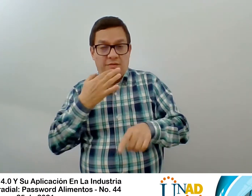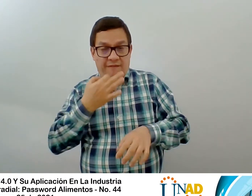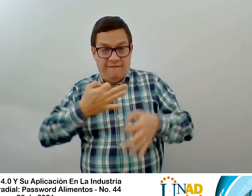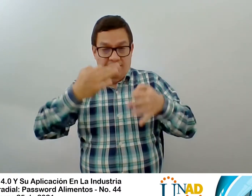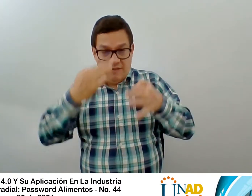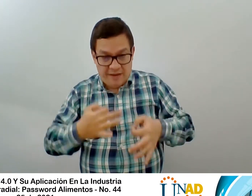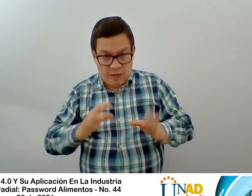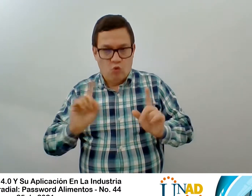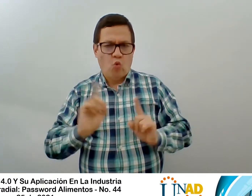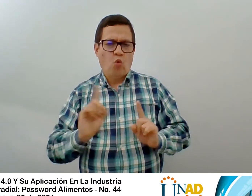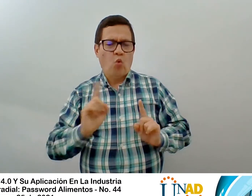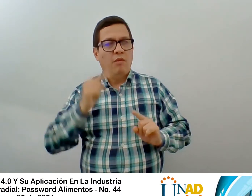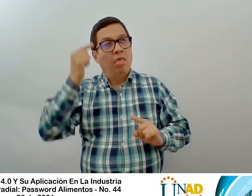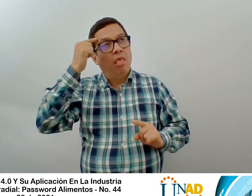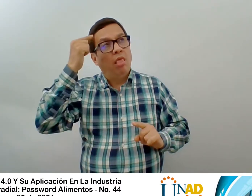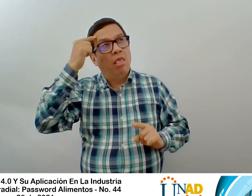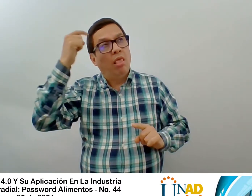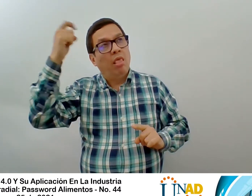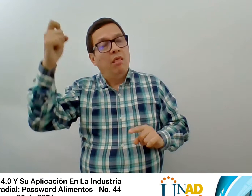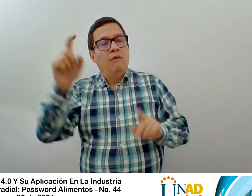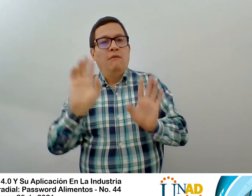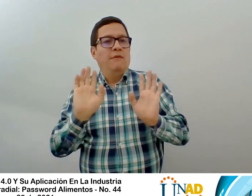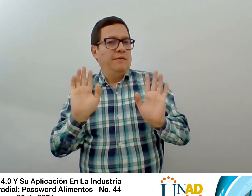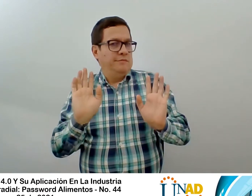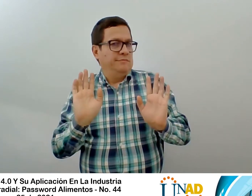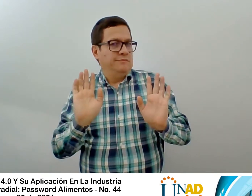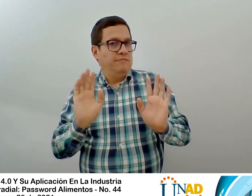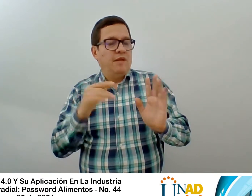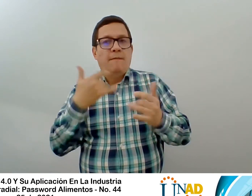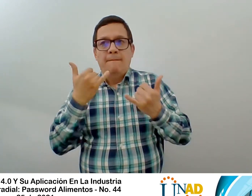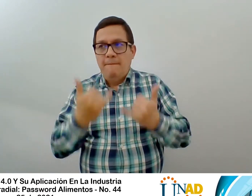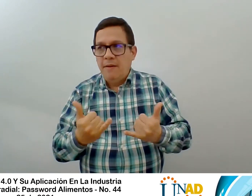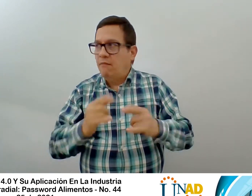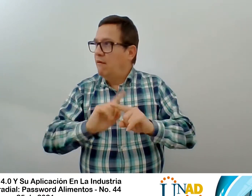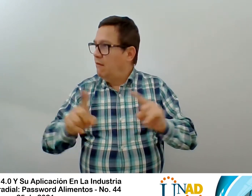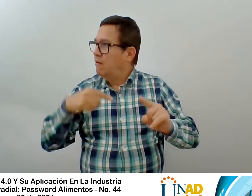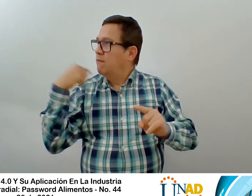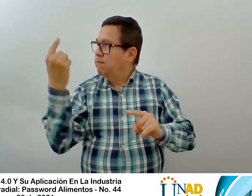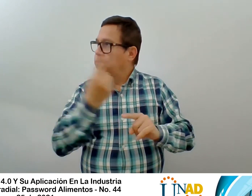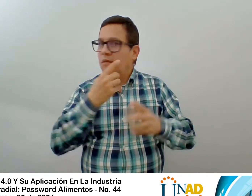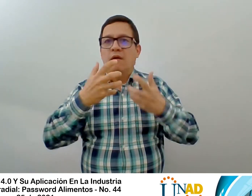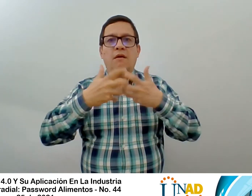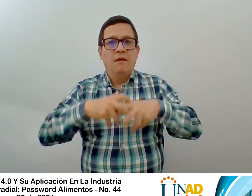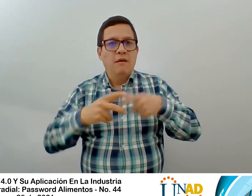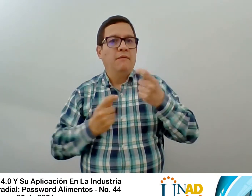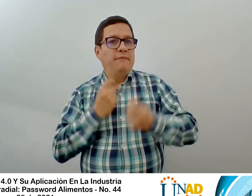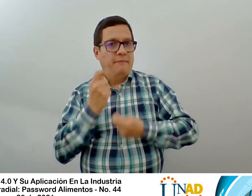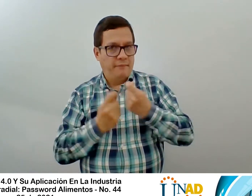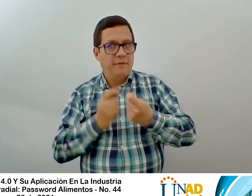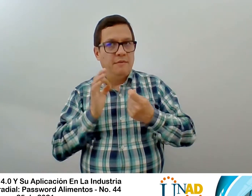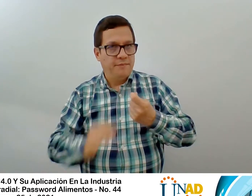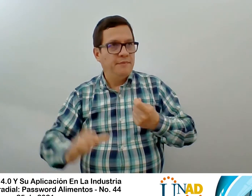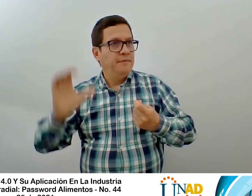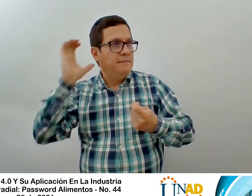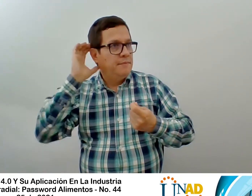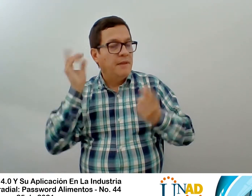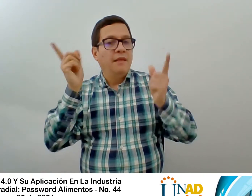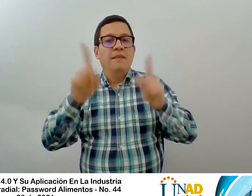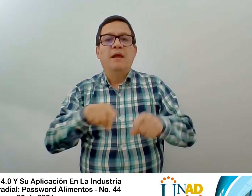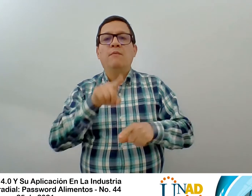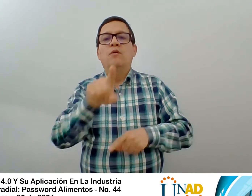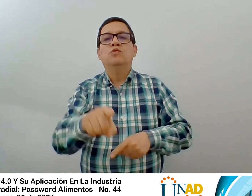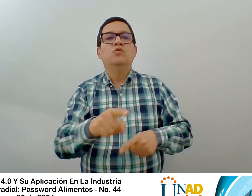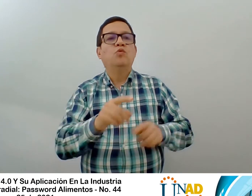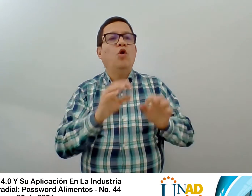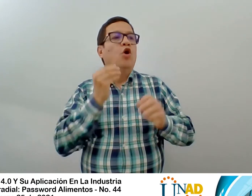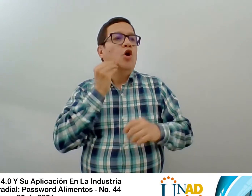a nivel de la literatura, pero que realmente ya está llegando a tocar las puertas de todas las industrias y de los hogares en el mundo. Es